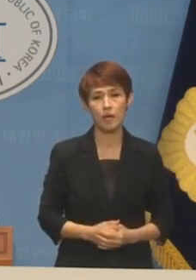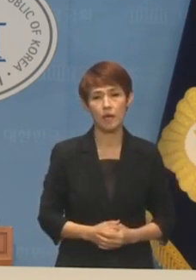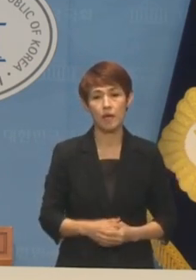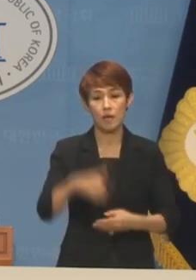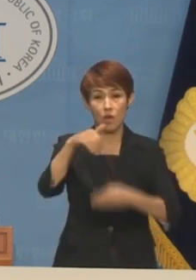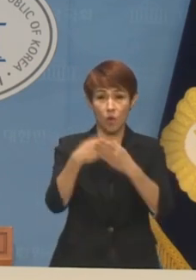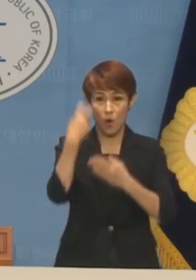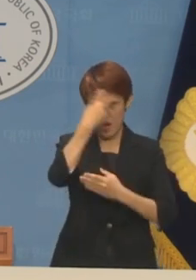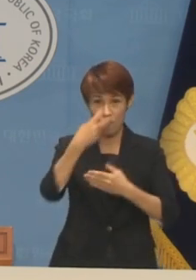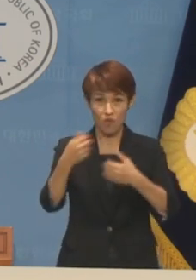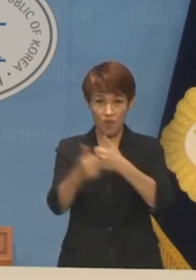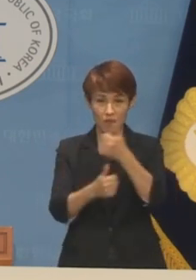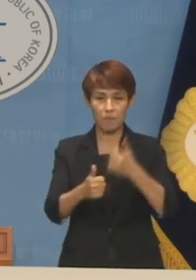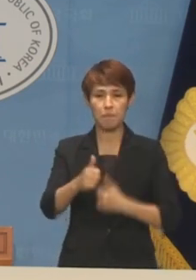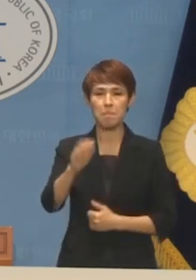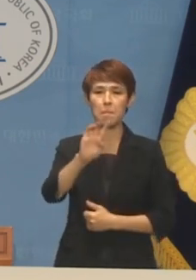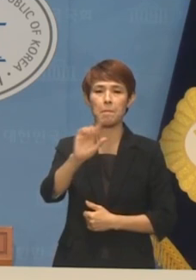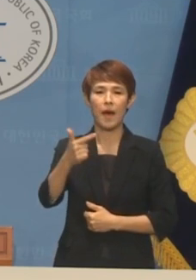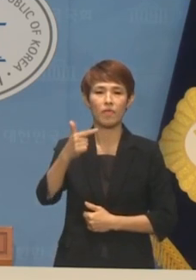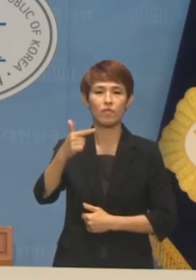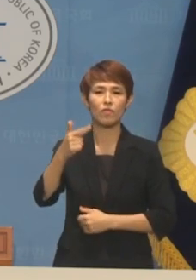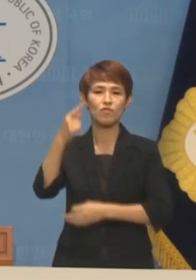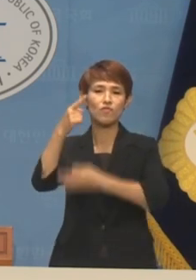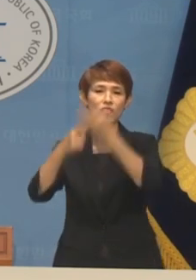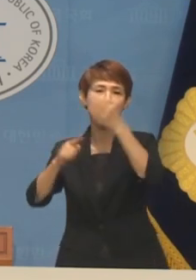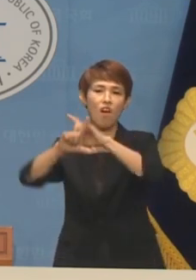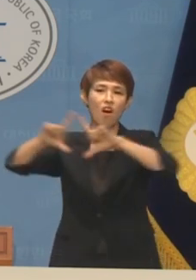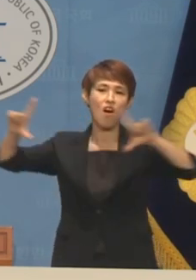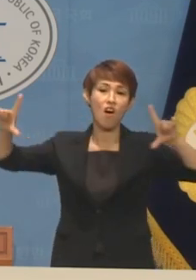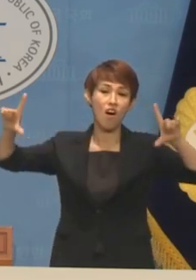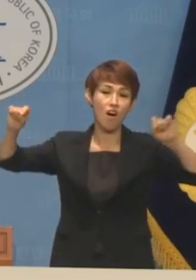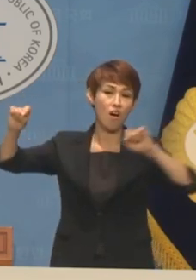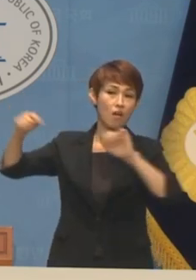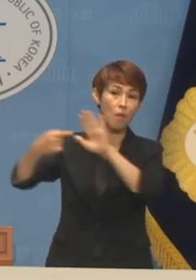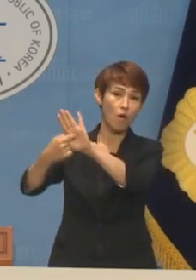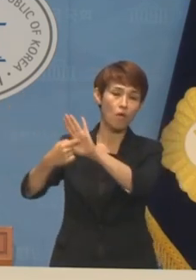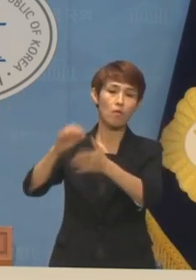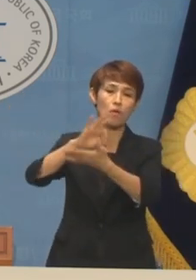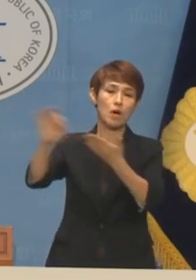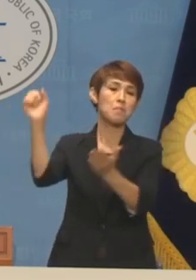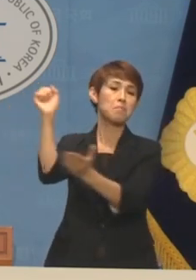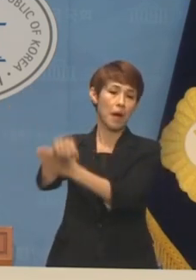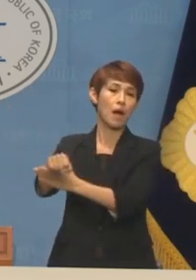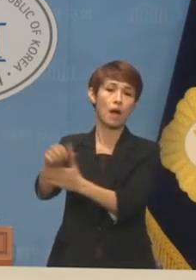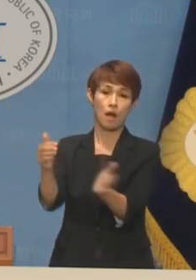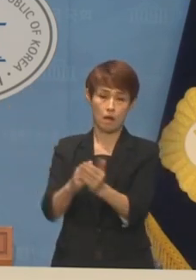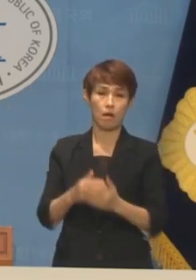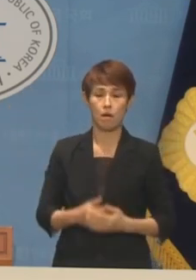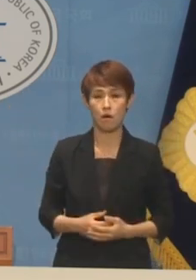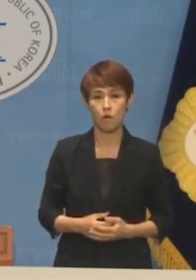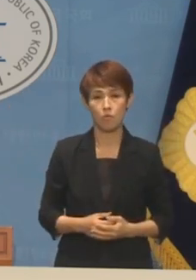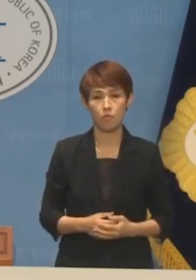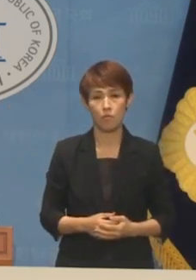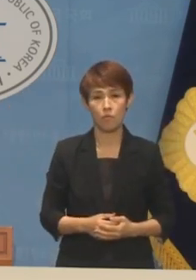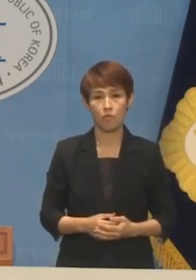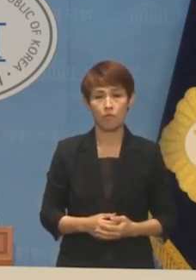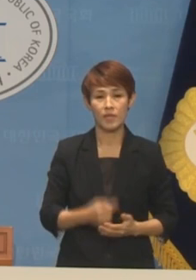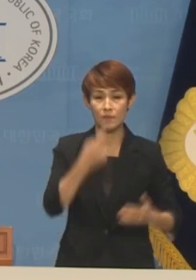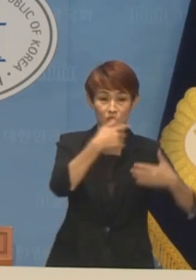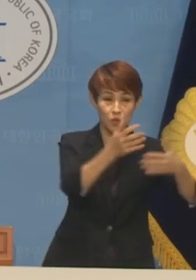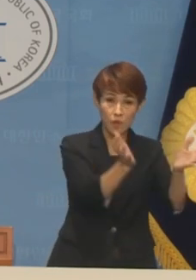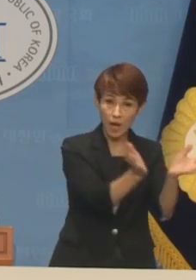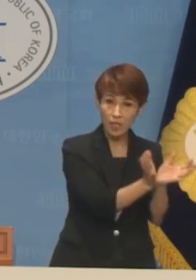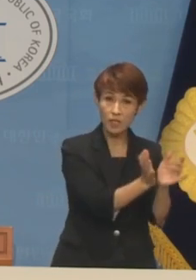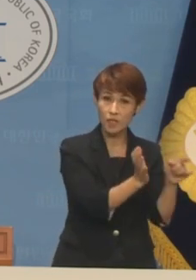반윤석열 현수막에 대해서는 사용 가능 통보를 했습니다. 당시